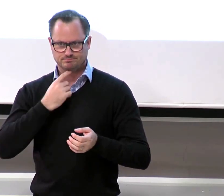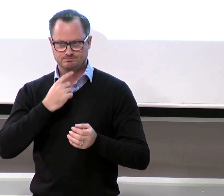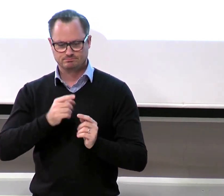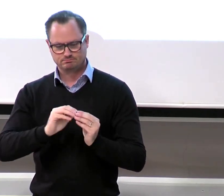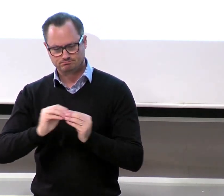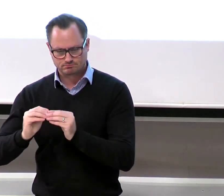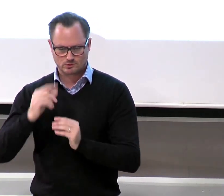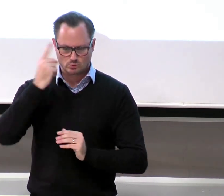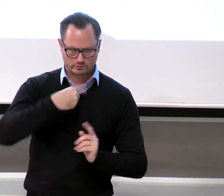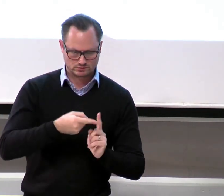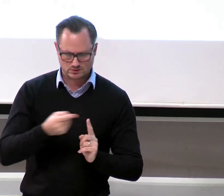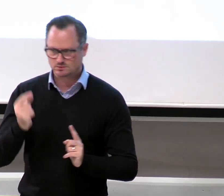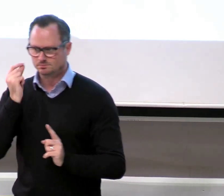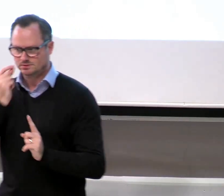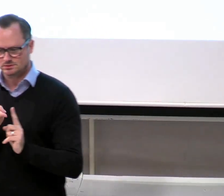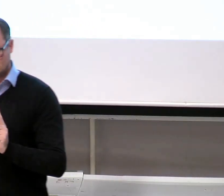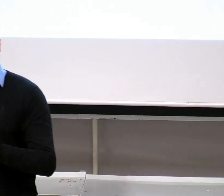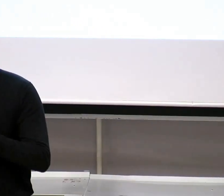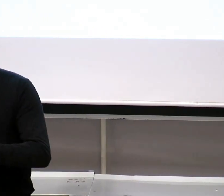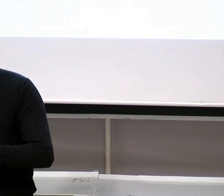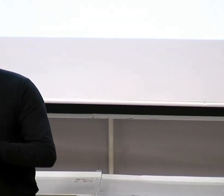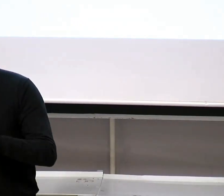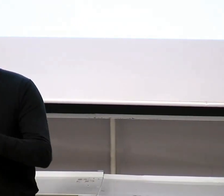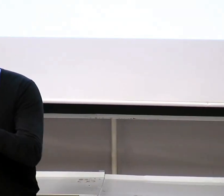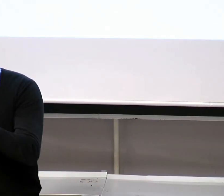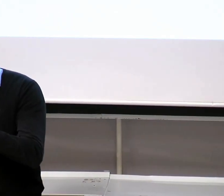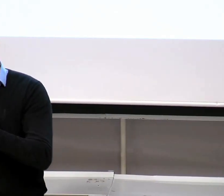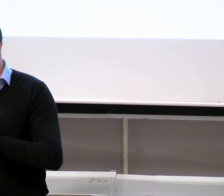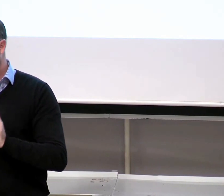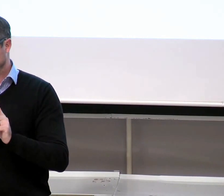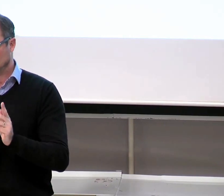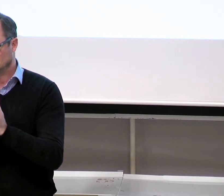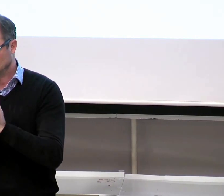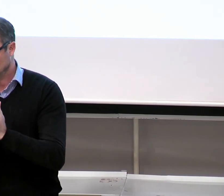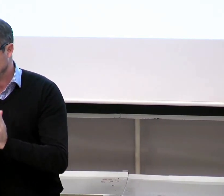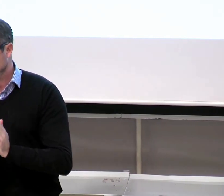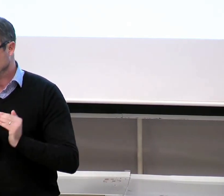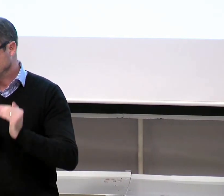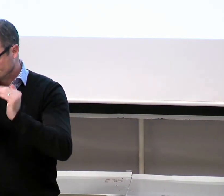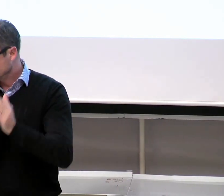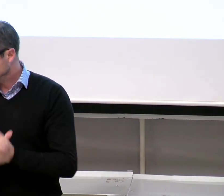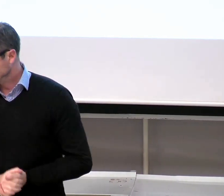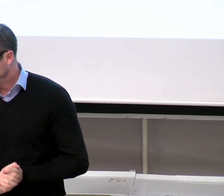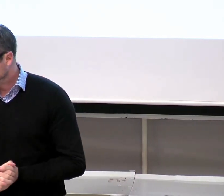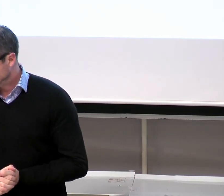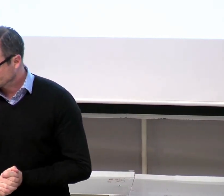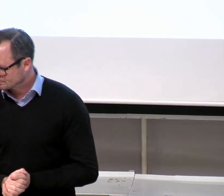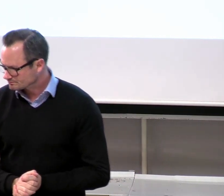avancerad. Där kan man både konstruera huvudsatser och bisatser och kan följa de reglerna för hur man konstruerar